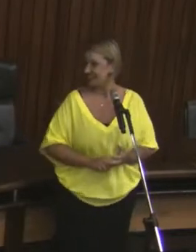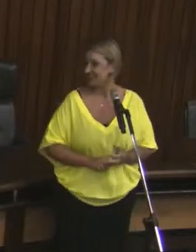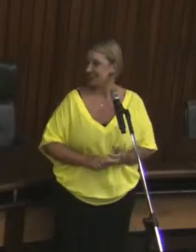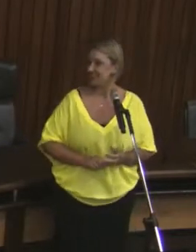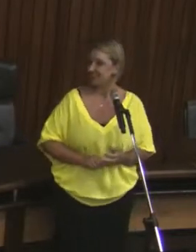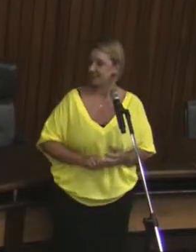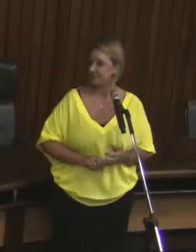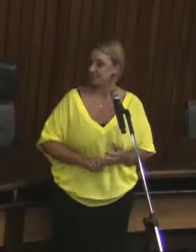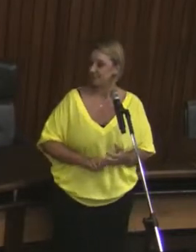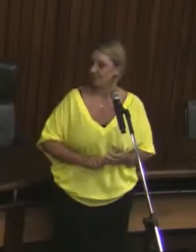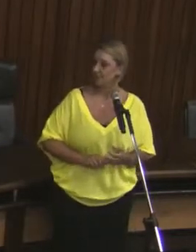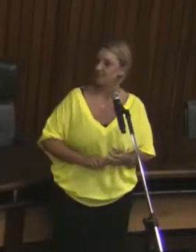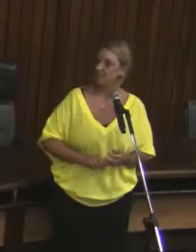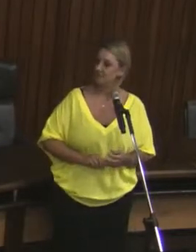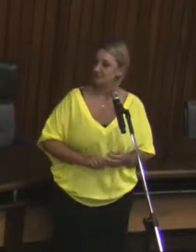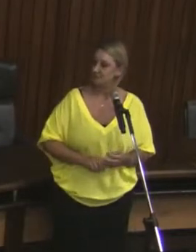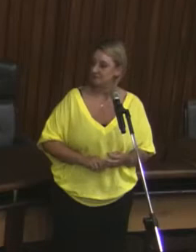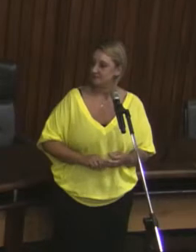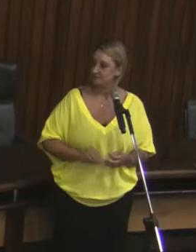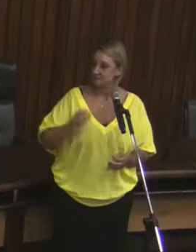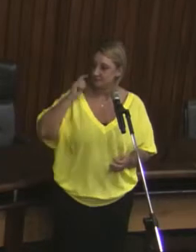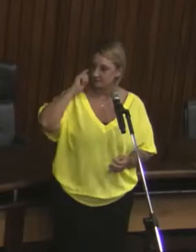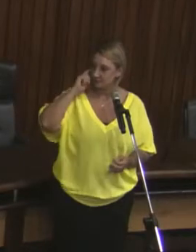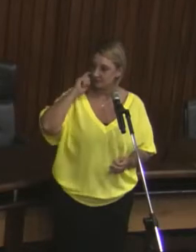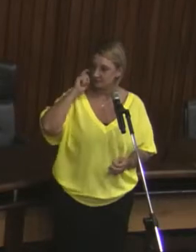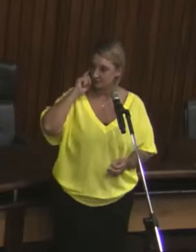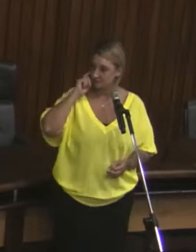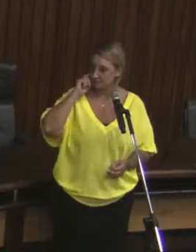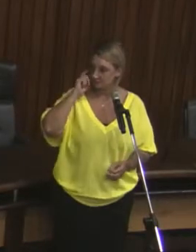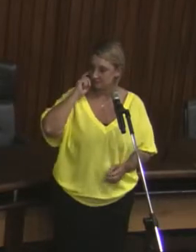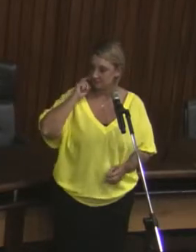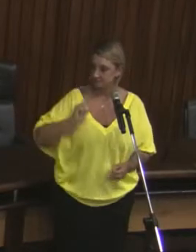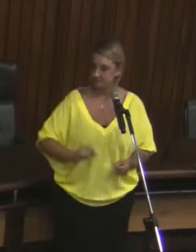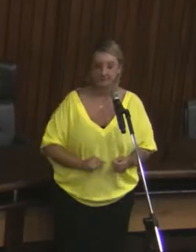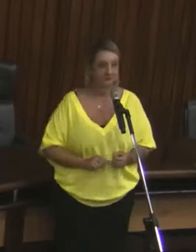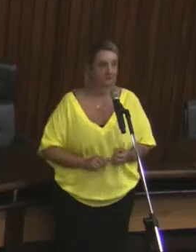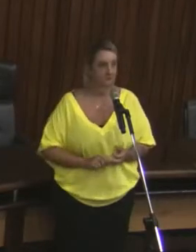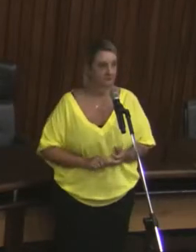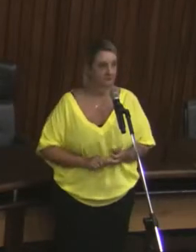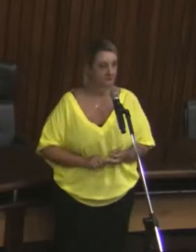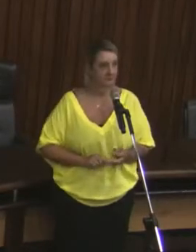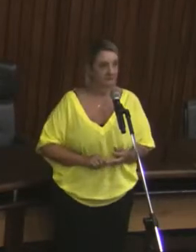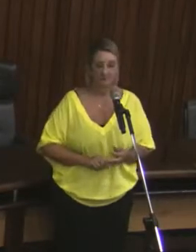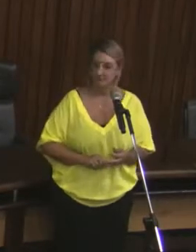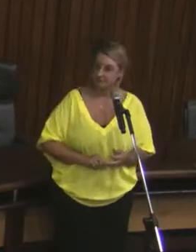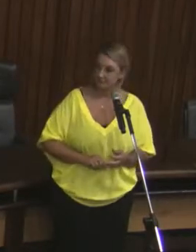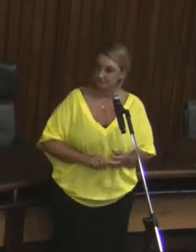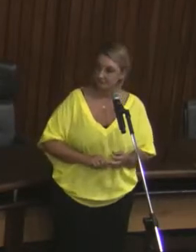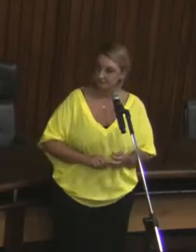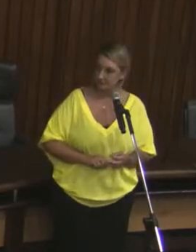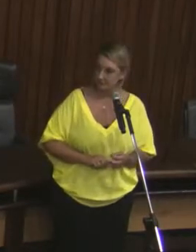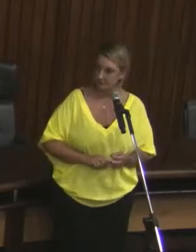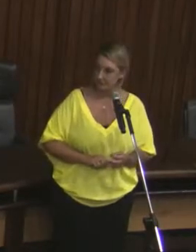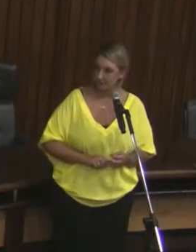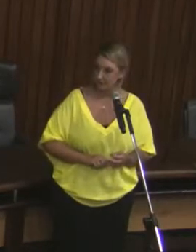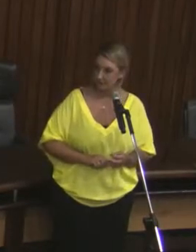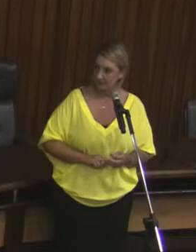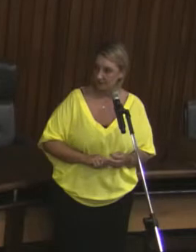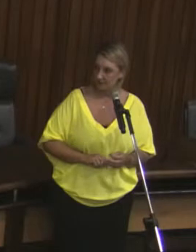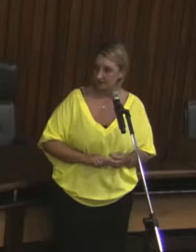ano. Eu trabalho com a língua de sinais há 27 anos. A segunda vez que eu fui, a primeira vez estava fechada, não deixaram eu entrar, não deixaram